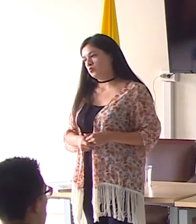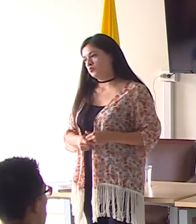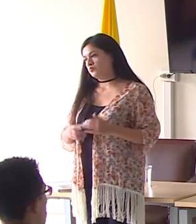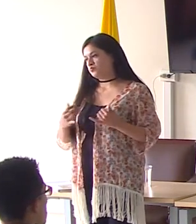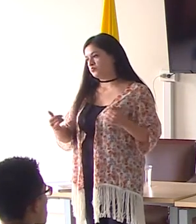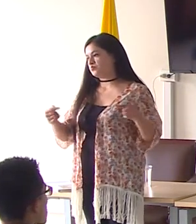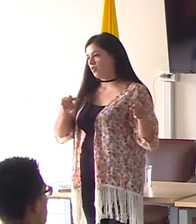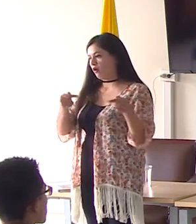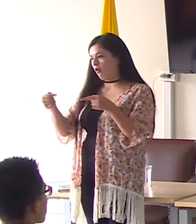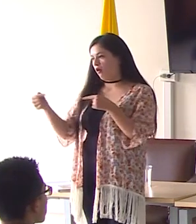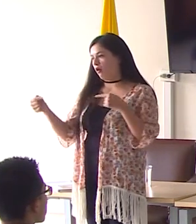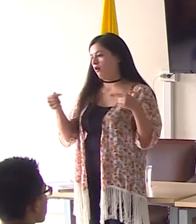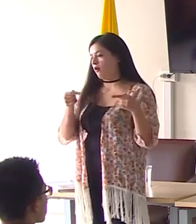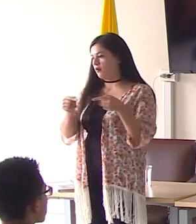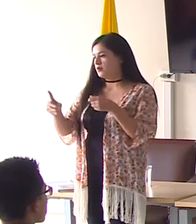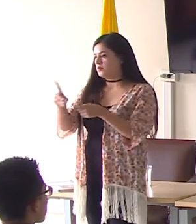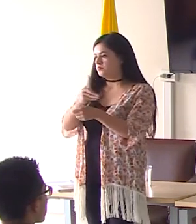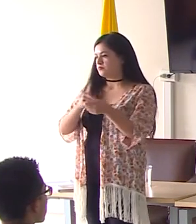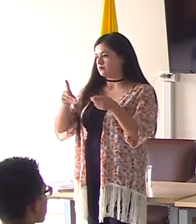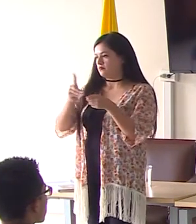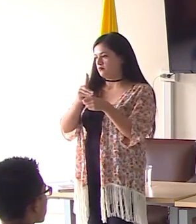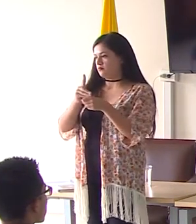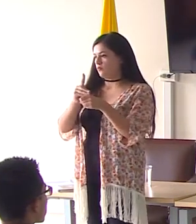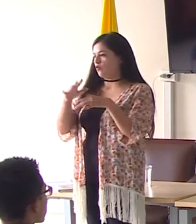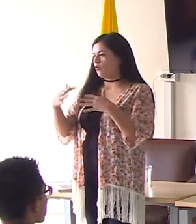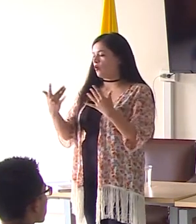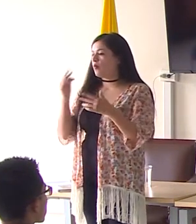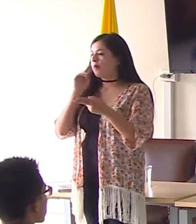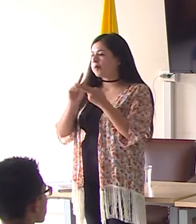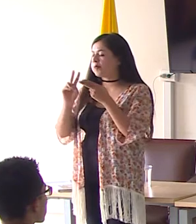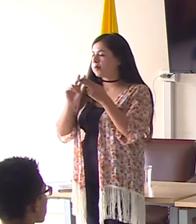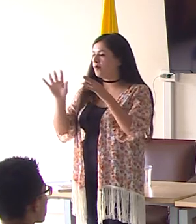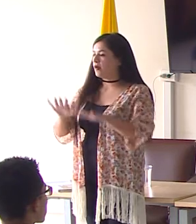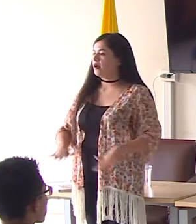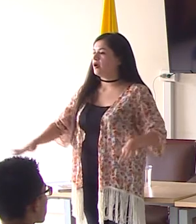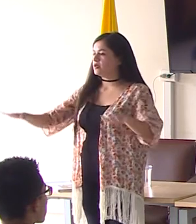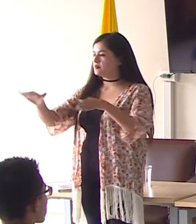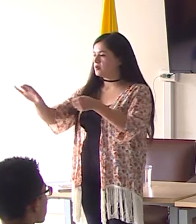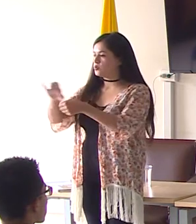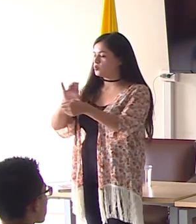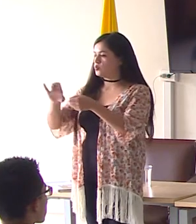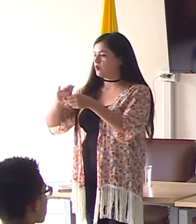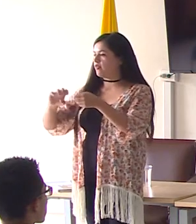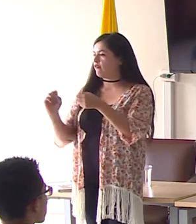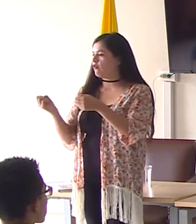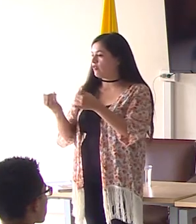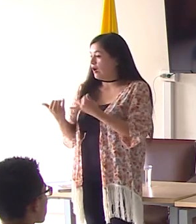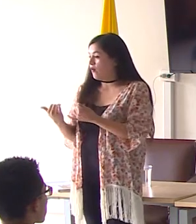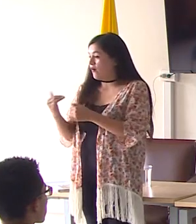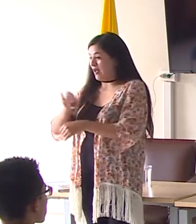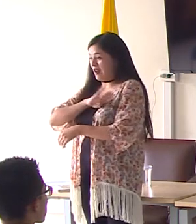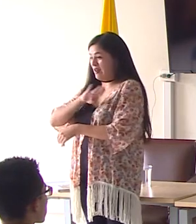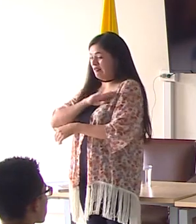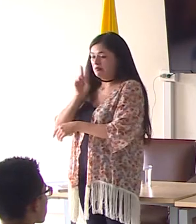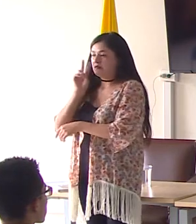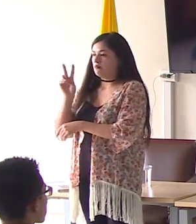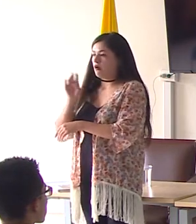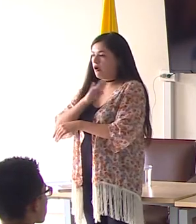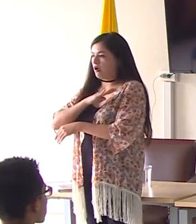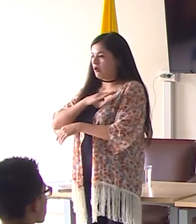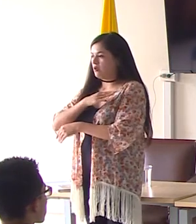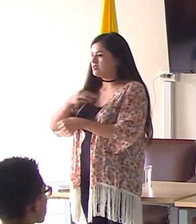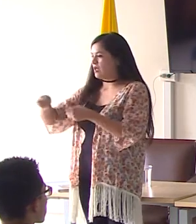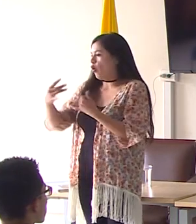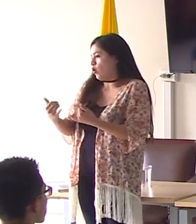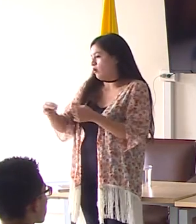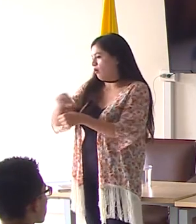departamento frente a cómo se contempla la región metropolitana de bogotá pero básicamente la edición del distrito es